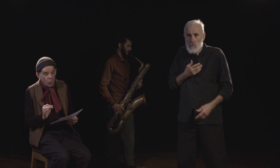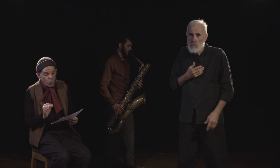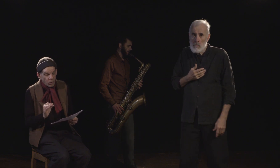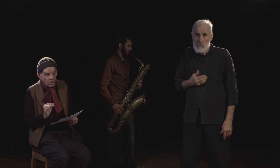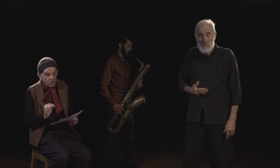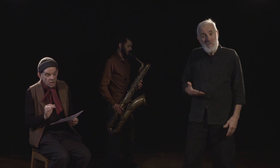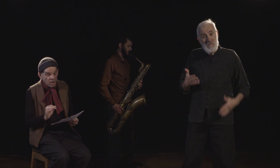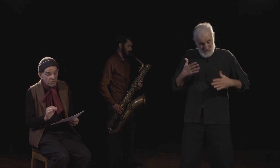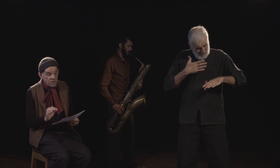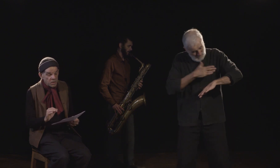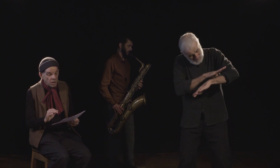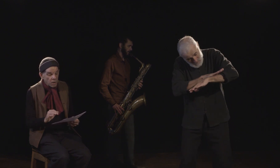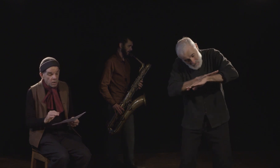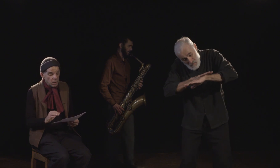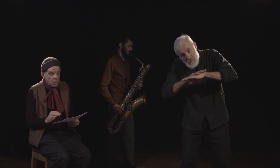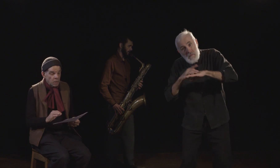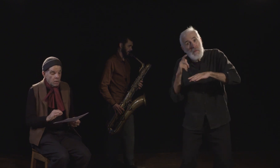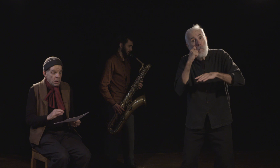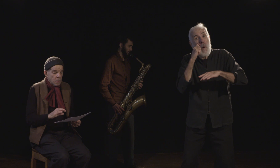Notre peau est fine,